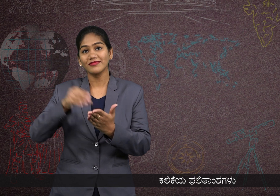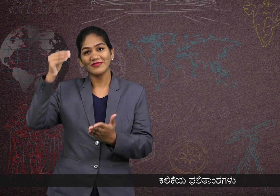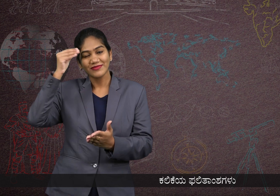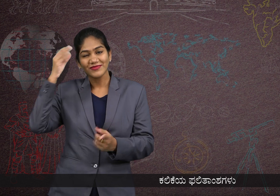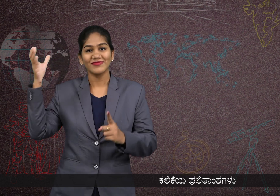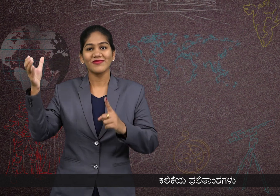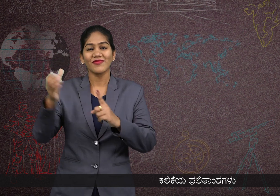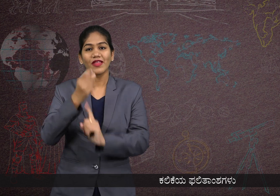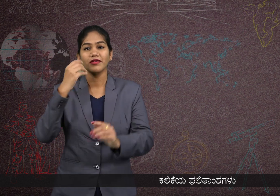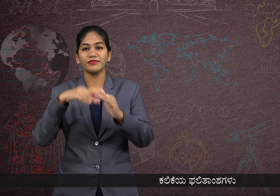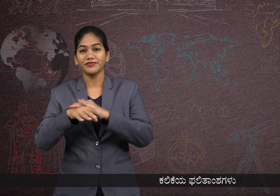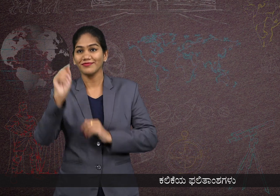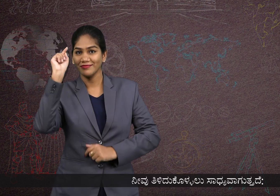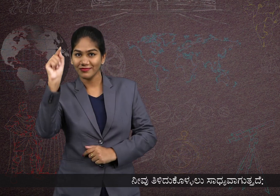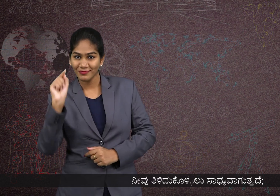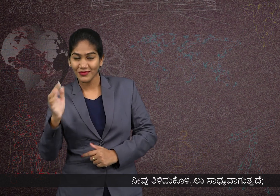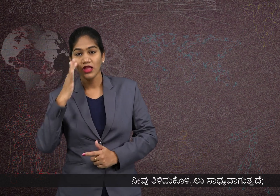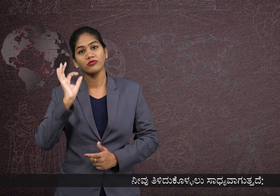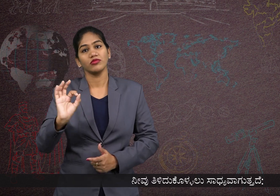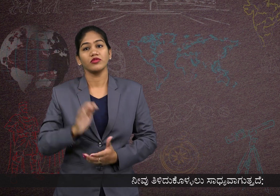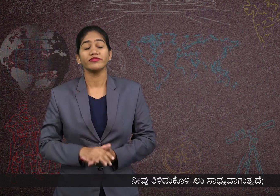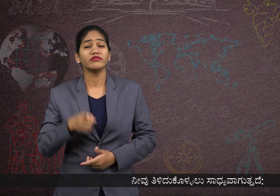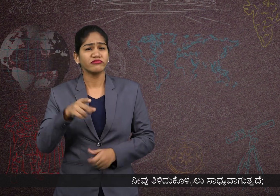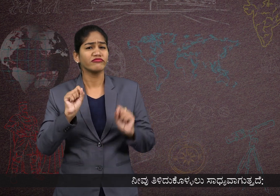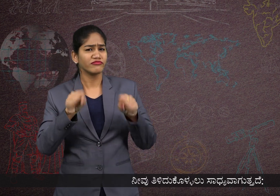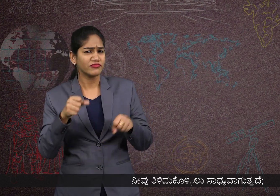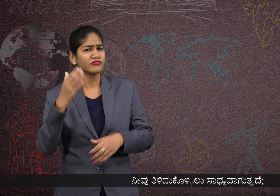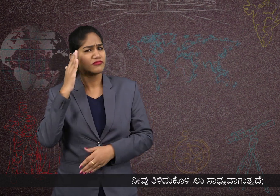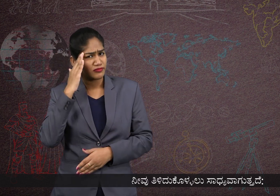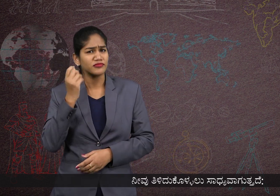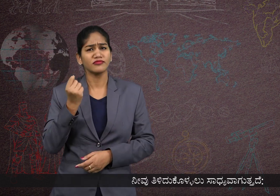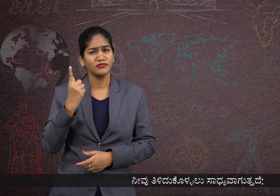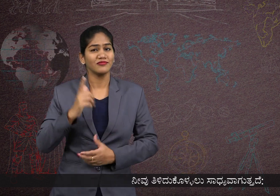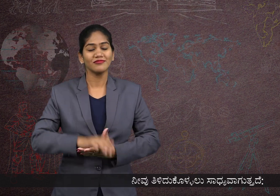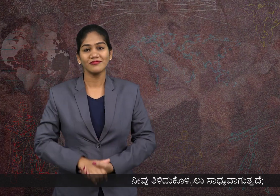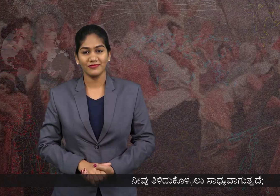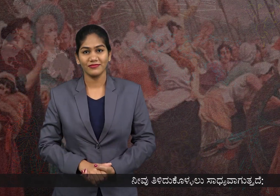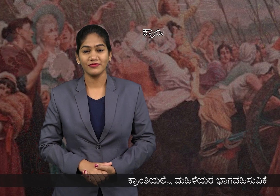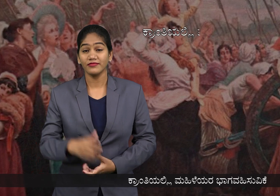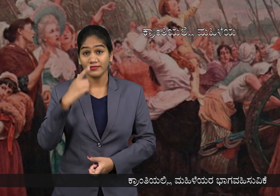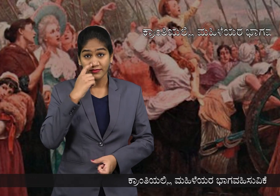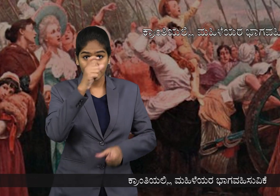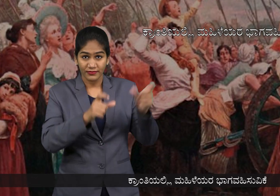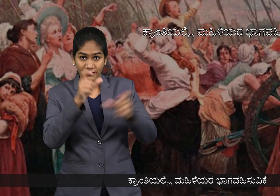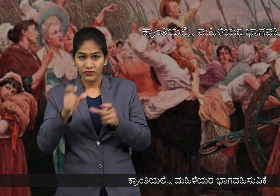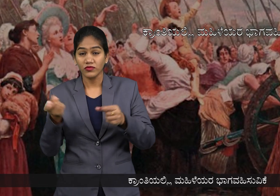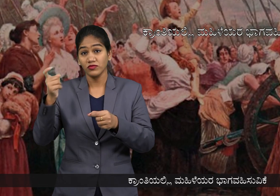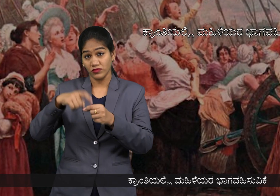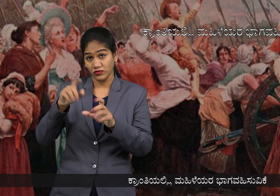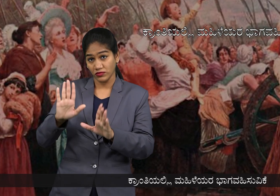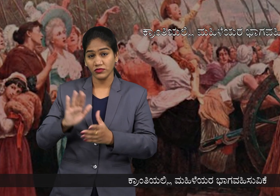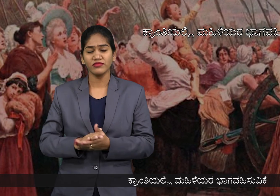ಕಲಿಕೆಯ ಫಲಿತಾಂಶಗಳು ಇದನ್ನ ಅರ್ಥ ಮಾಡ್ಕೊಂಡ ನಂತರ ನಿಮ್ಗೆ ತಿಳಿದುಕೊಳ್ಳೋಕೆ ಸಾಧ್ಯವಾಗತ್ತೆ. ಕ್ರಾಂತಿಯಲ್ಲಿ